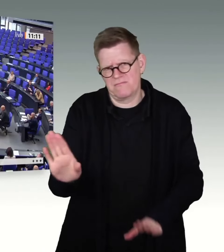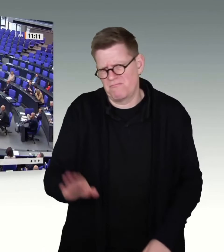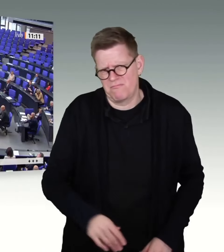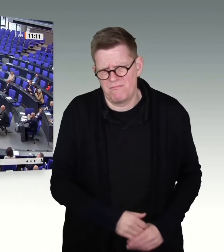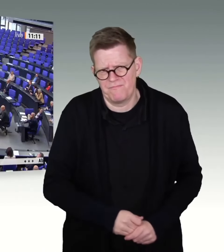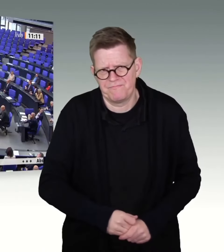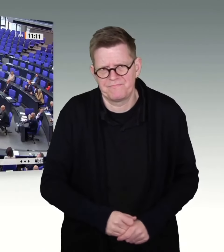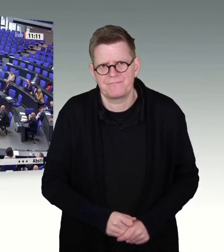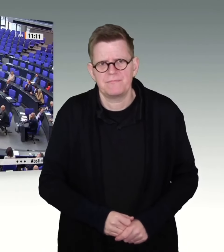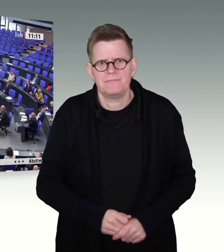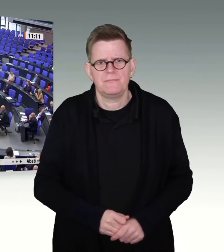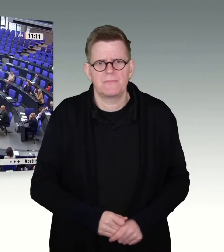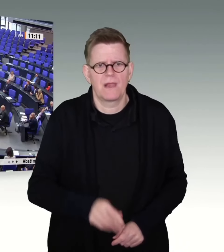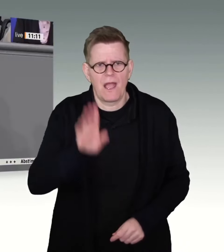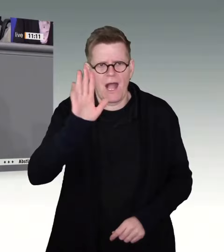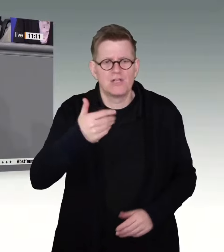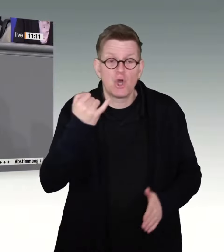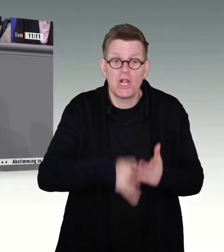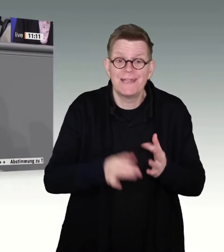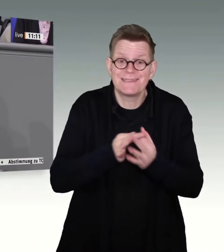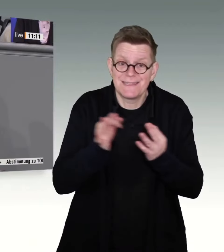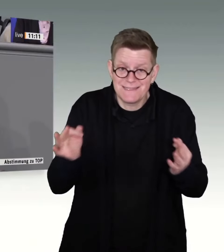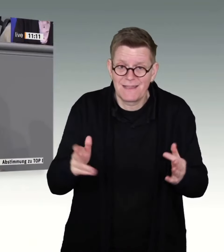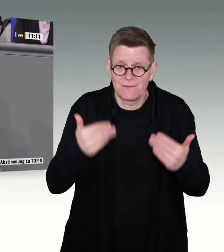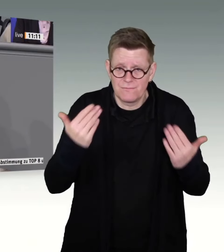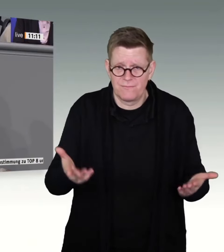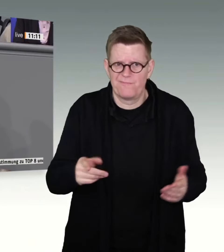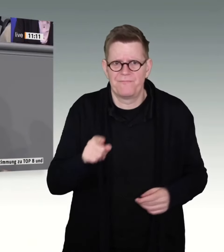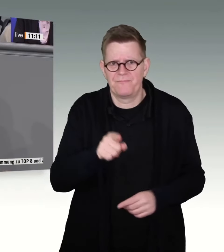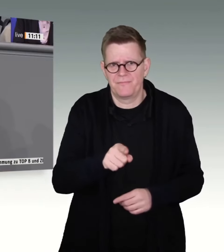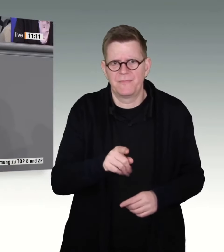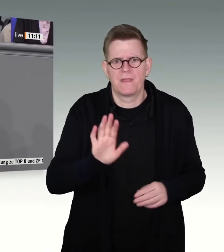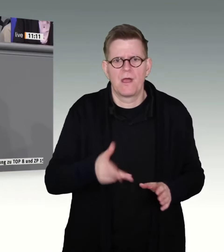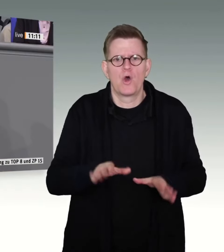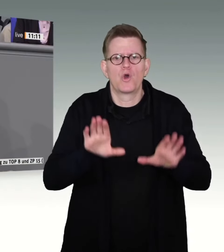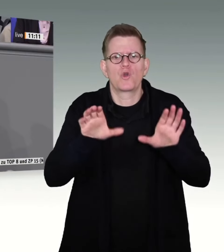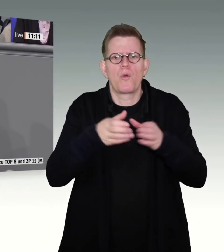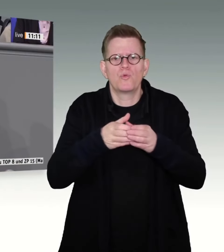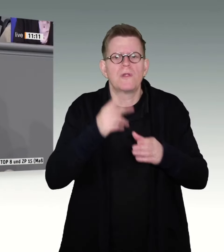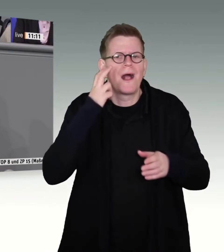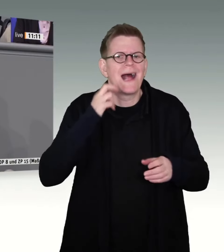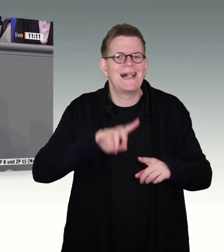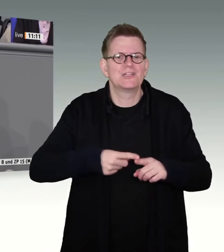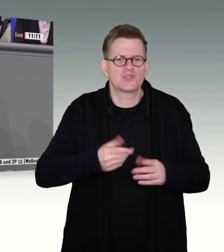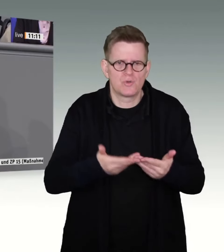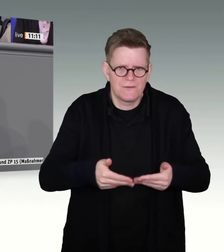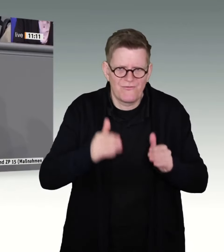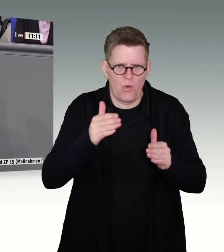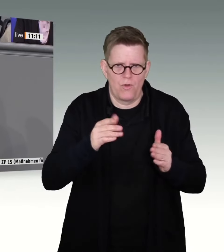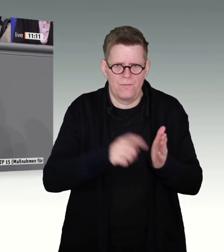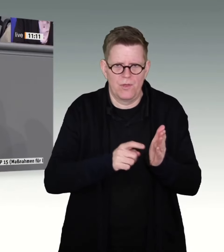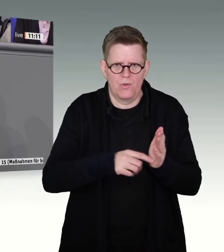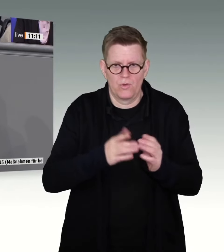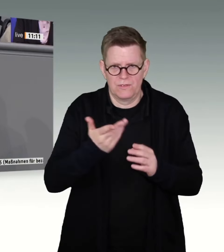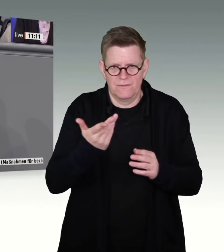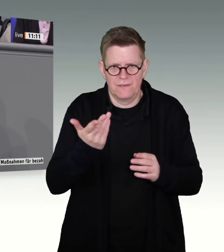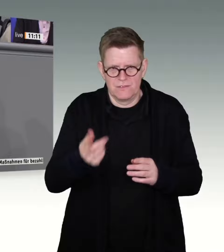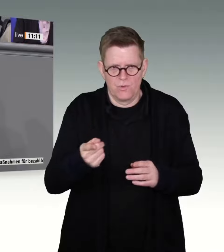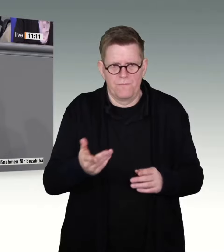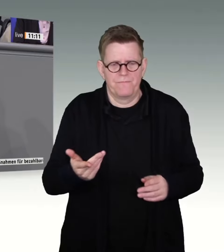Wenn ich jetzt noch mal meinen letzten Satz zu Ende bringen darf, geht es eben auch um den kommunalen Altschulenfonds. Auch das ist wichtig, weil der Flaschenhals ist, wie mein